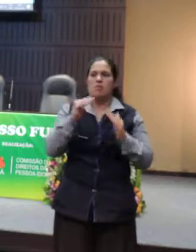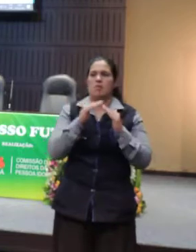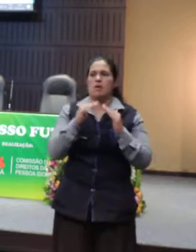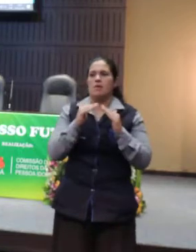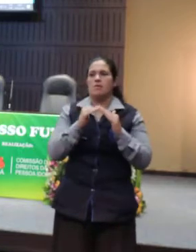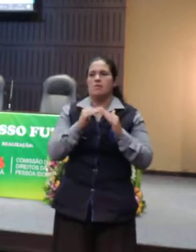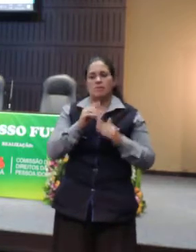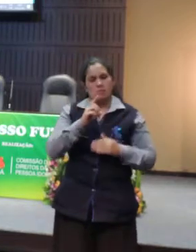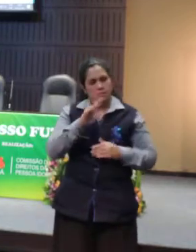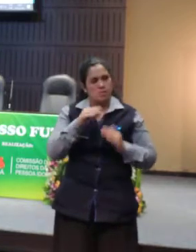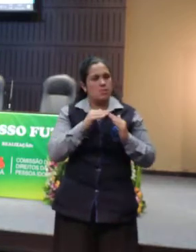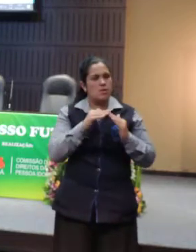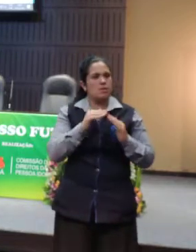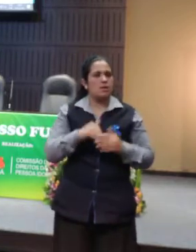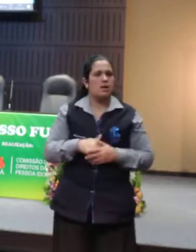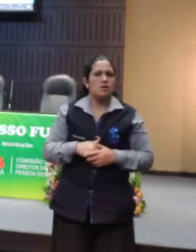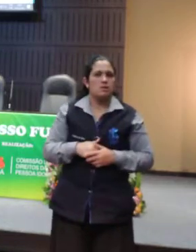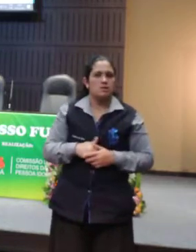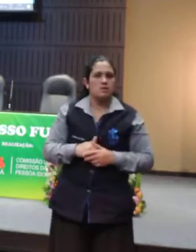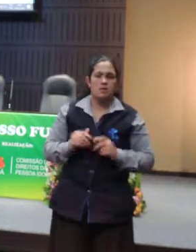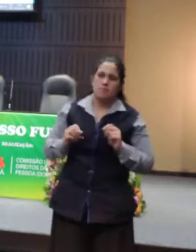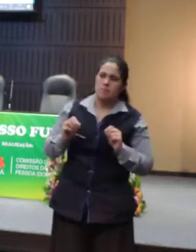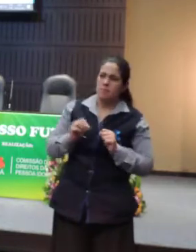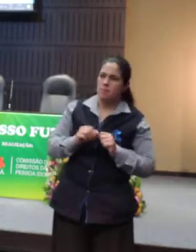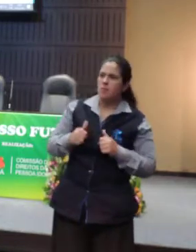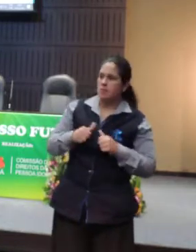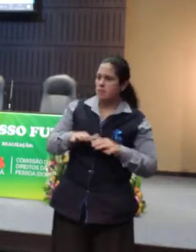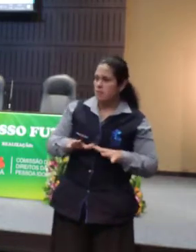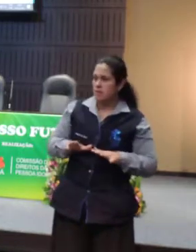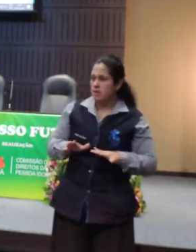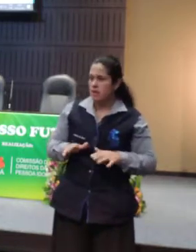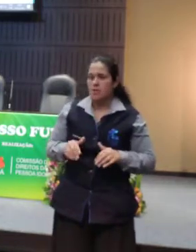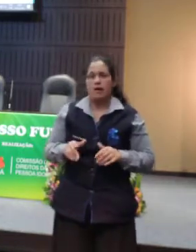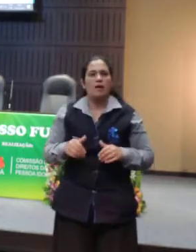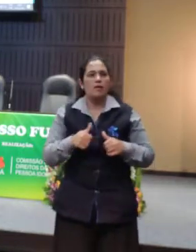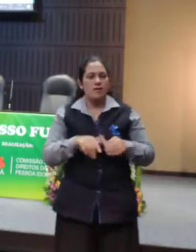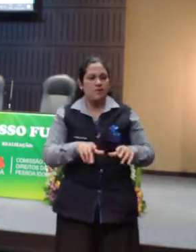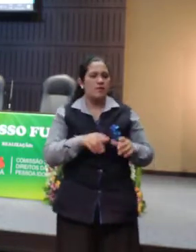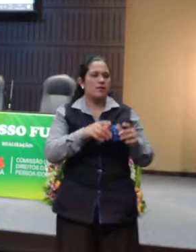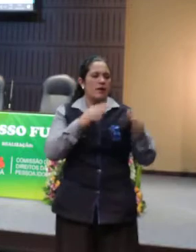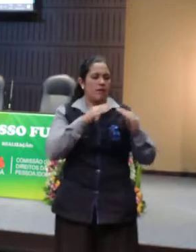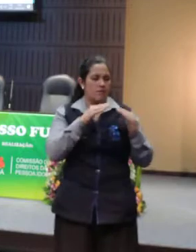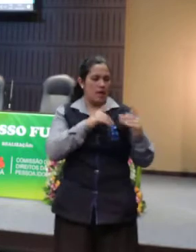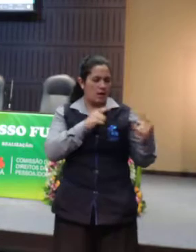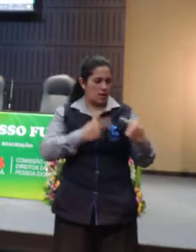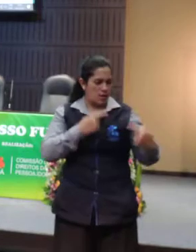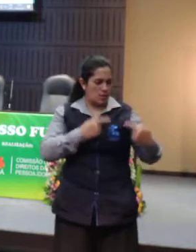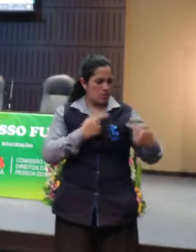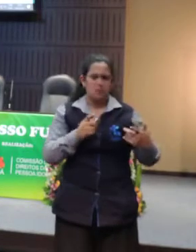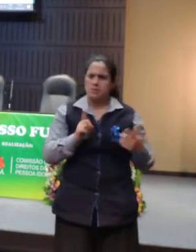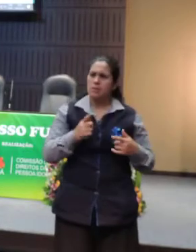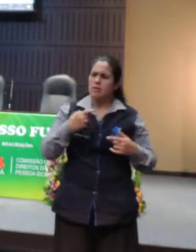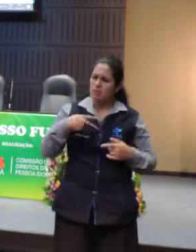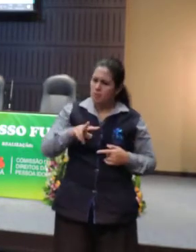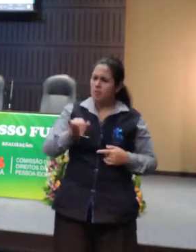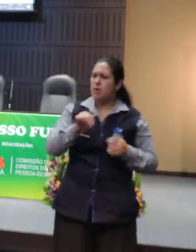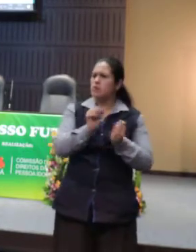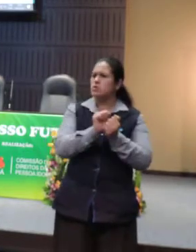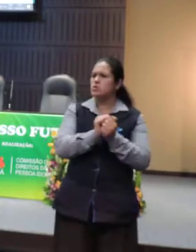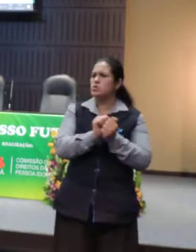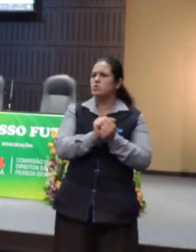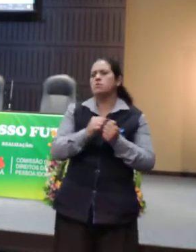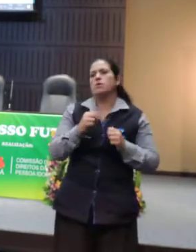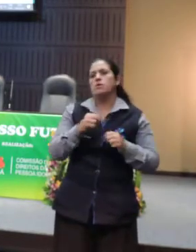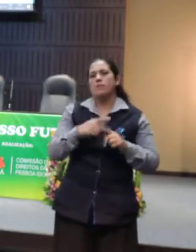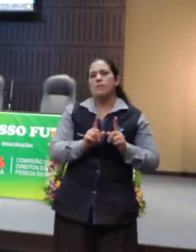Não, é questão de ser inteligente, meu. Agora não, você quer ficar lá, vai, João. Aí fica em casa brigando com você. Vai junto com o cara, mano. Pede